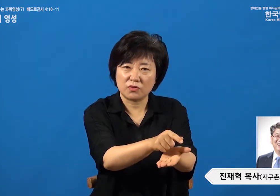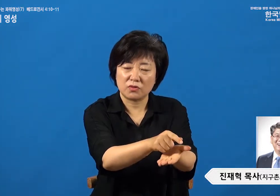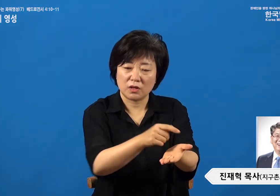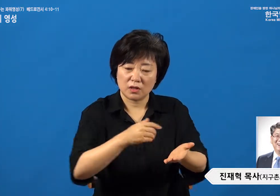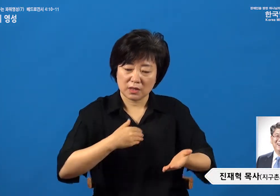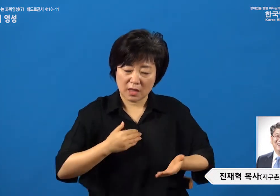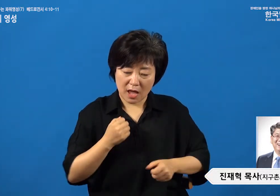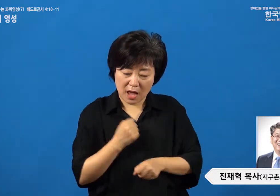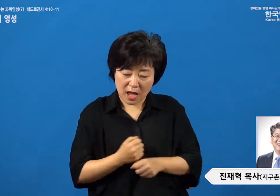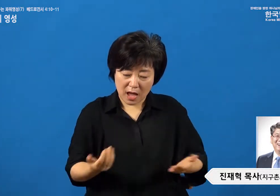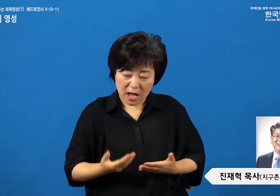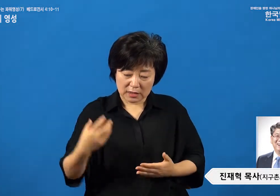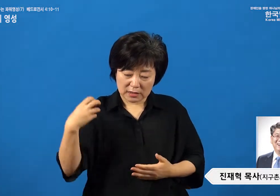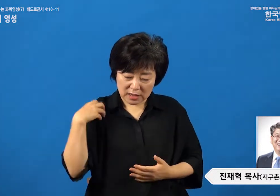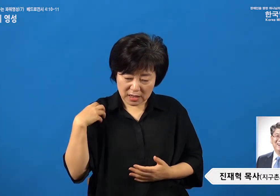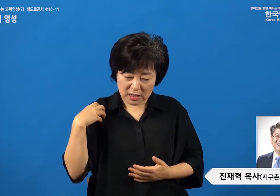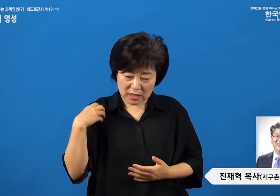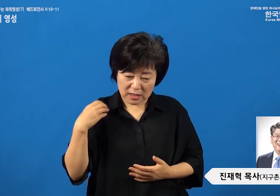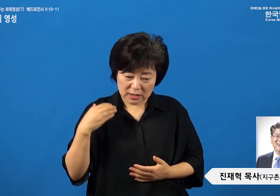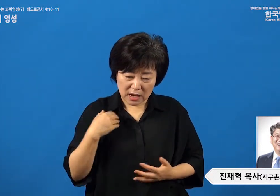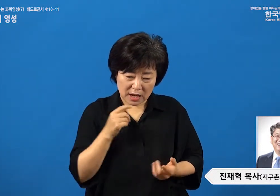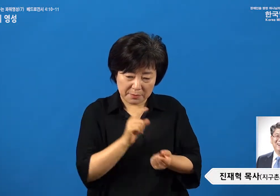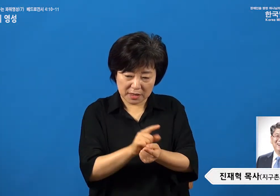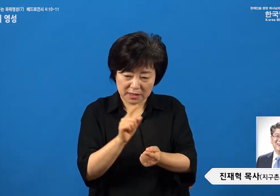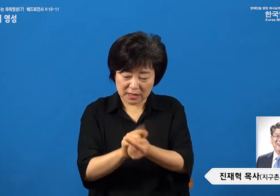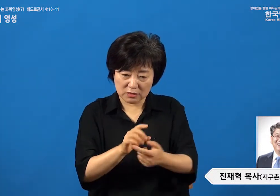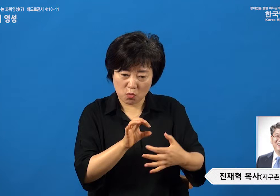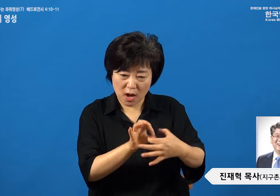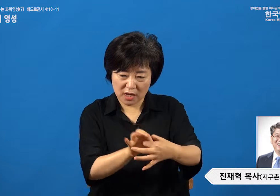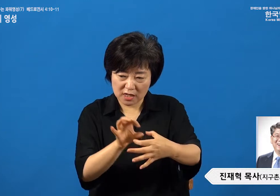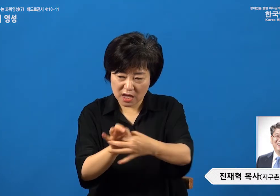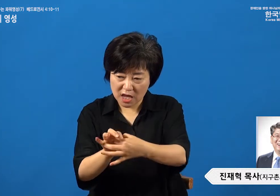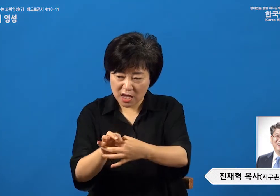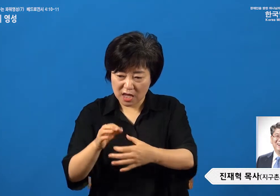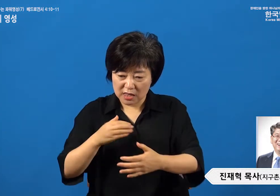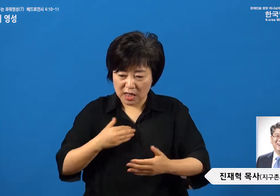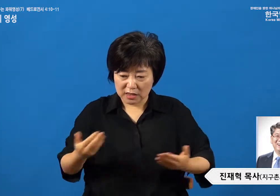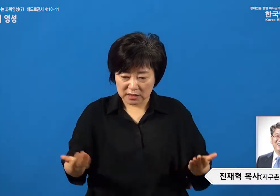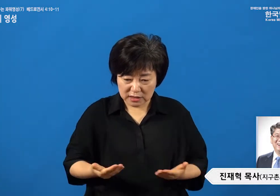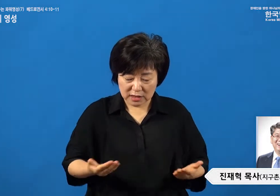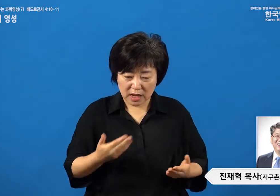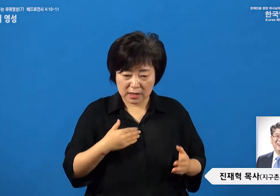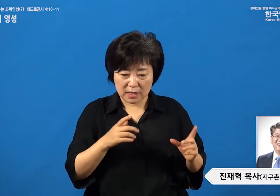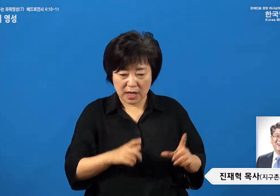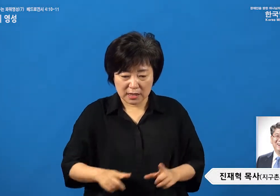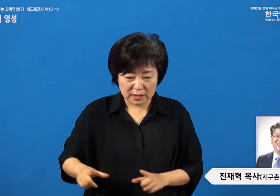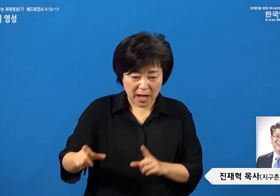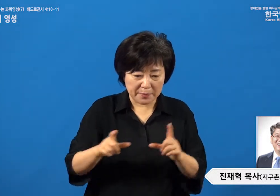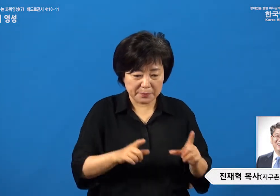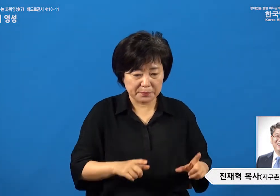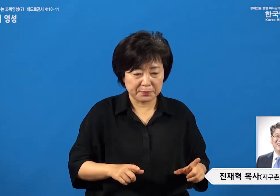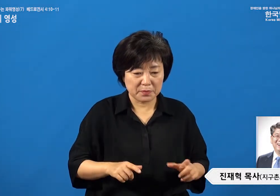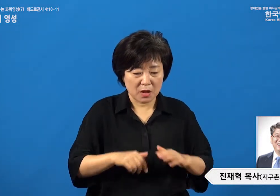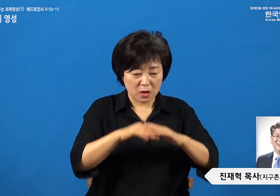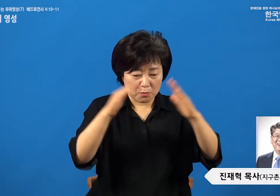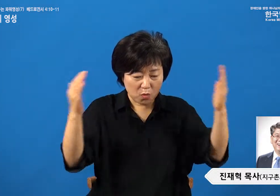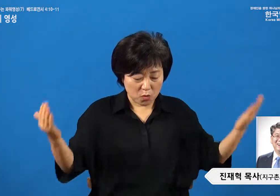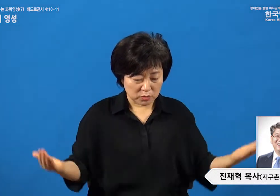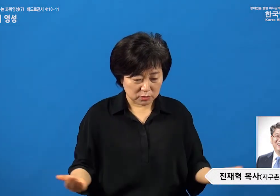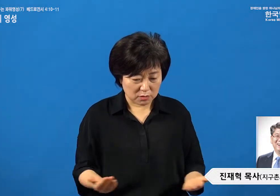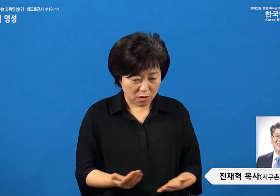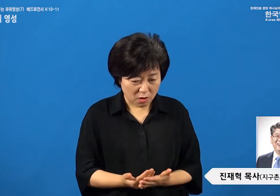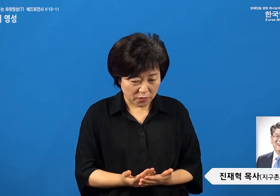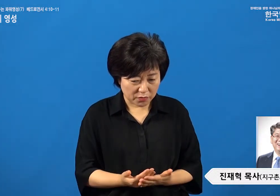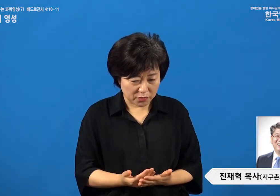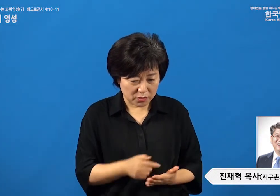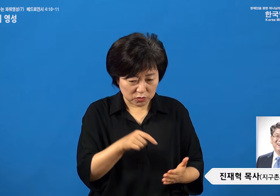내가 하고 있는 일, 내가 만나는 관계, 내 직장과 내 삶과 나의 모든 것